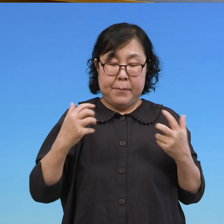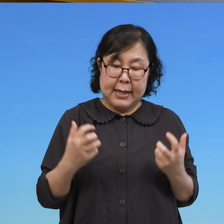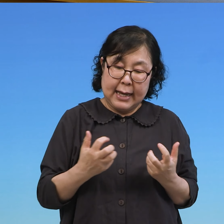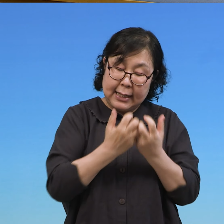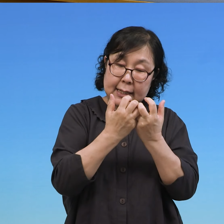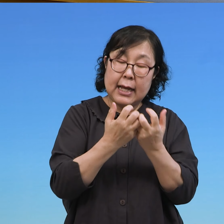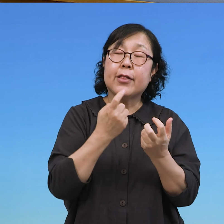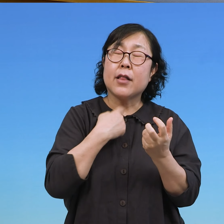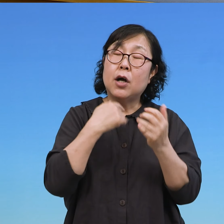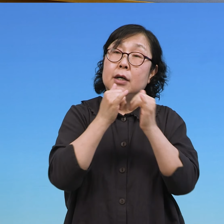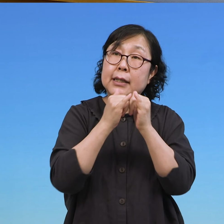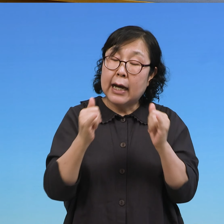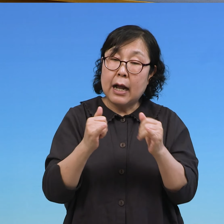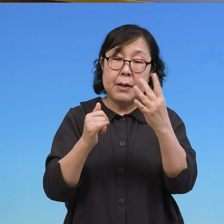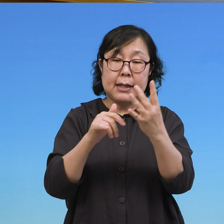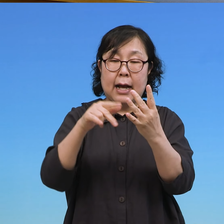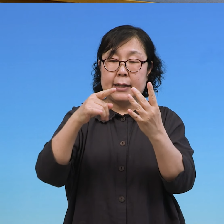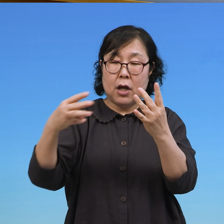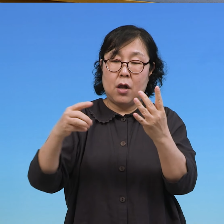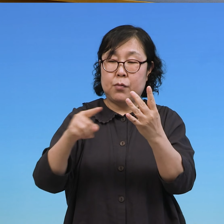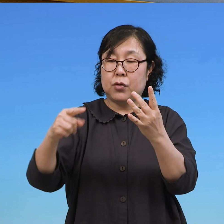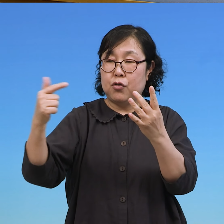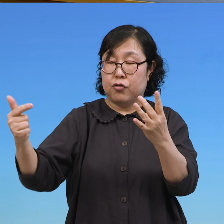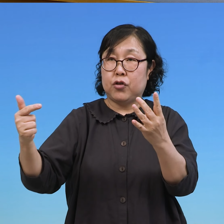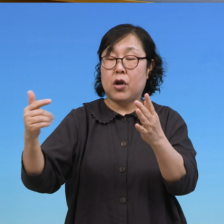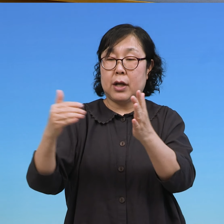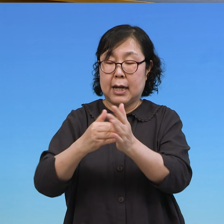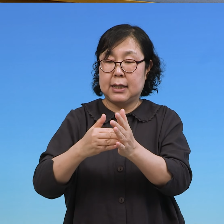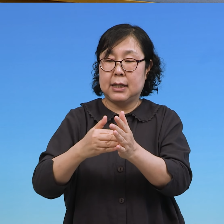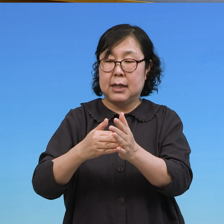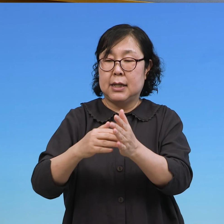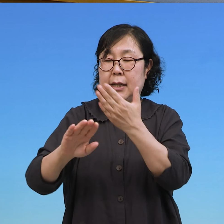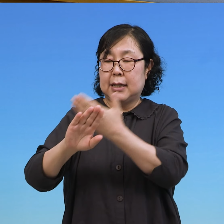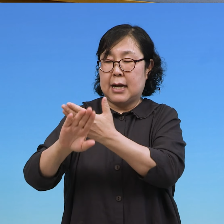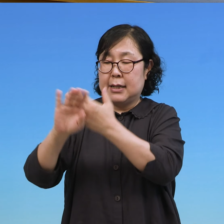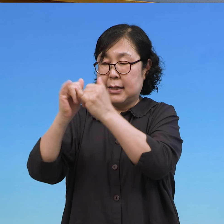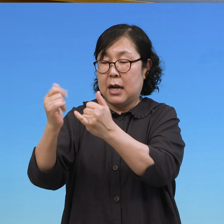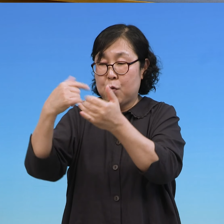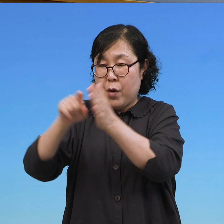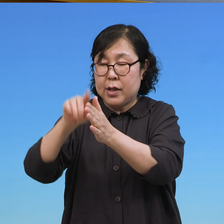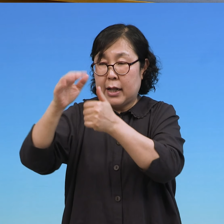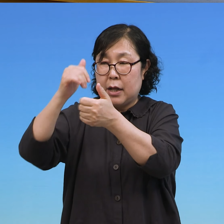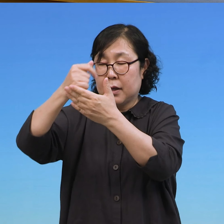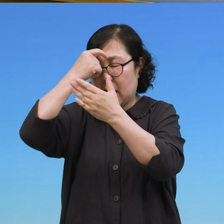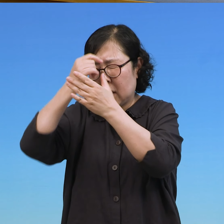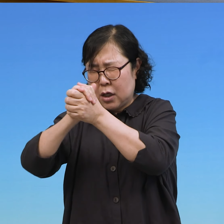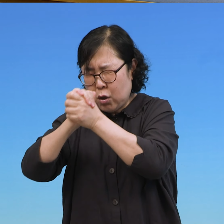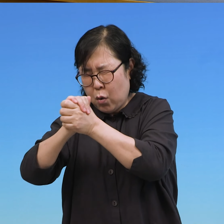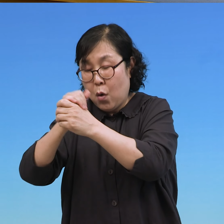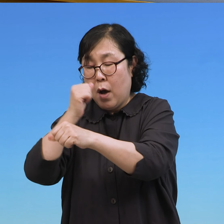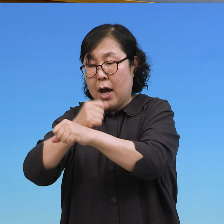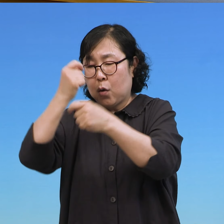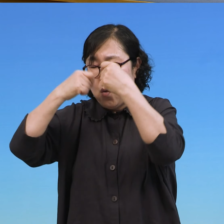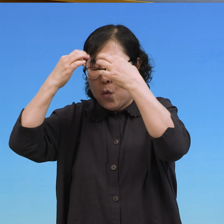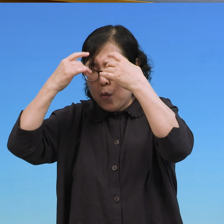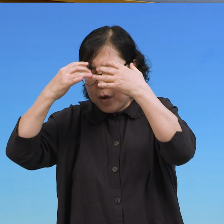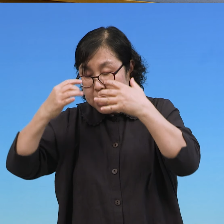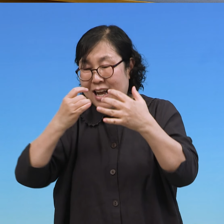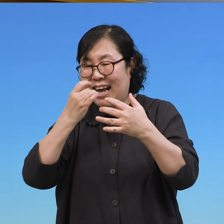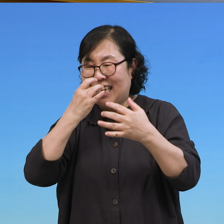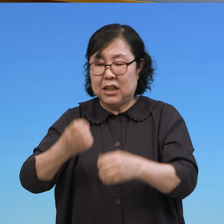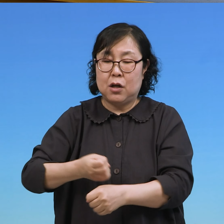기쁨을 누릴 수 있는 그 사람이 4절로 건너가서 동족들을 위하여 그렇게 하나님께 매달려 탄원하며 그렇게